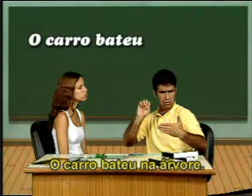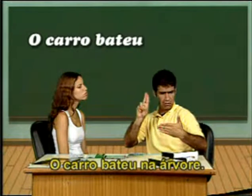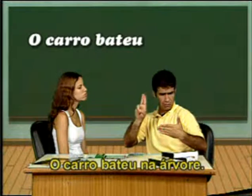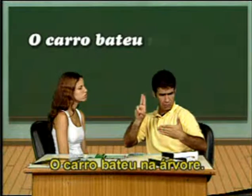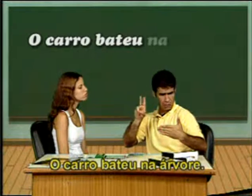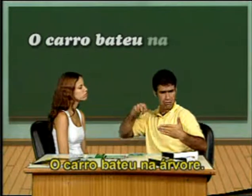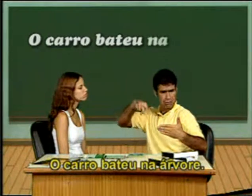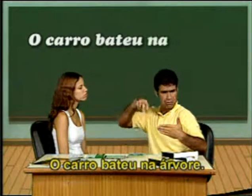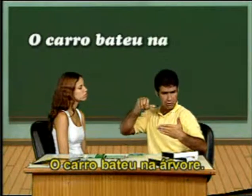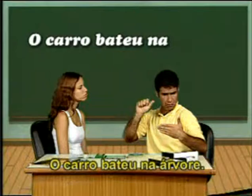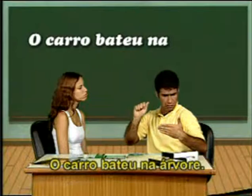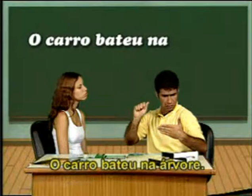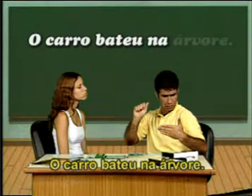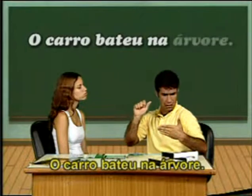bateu na árvore.